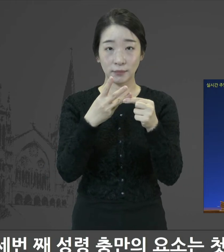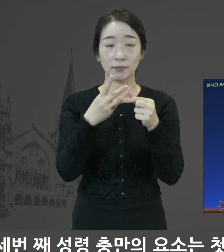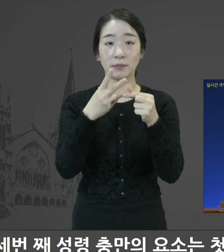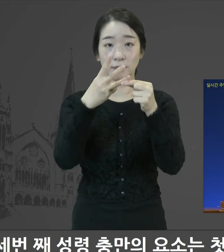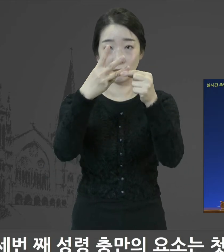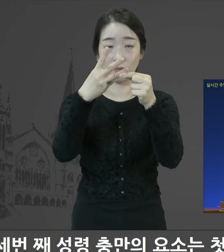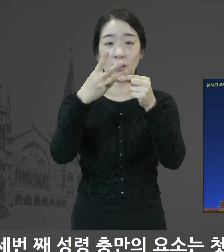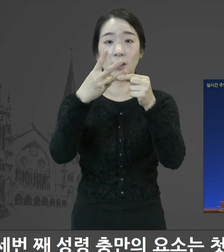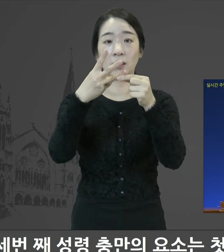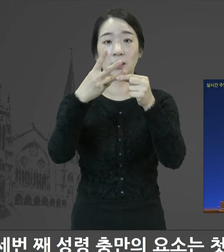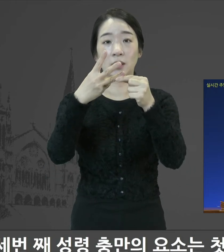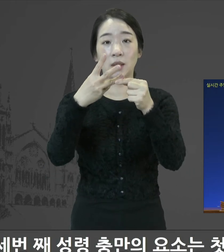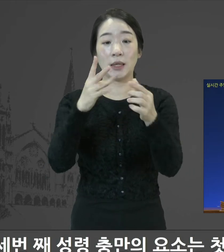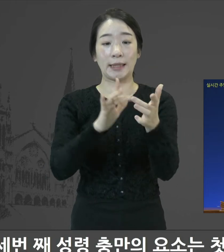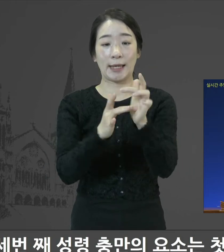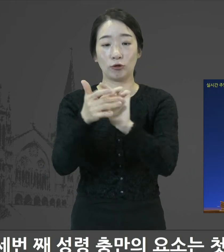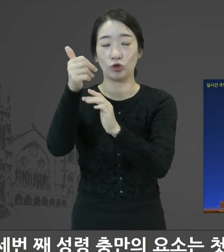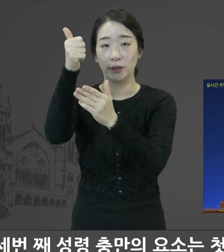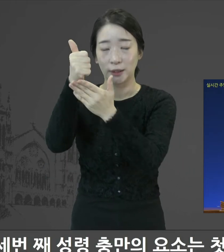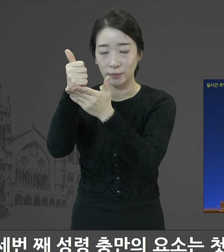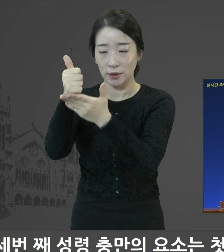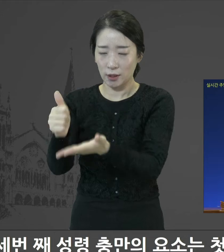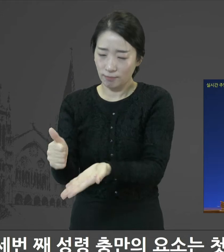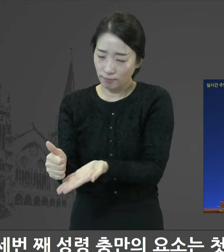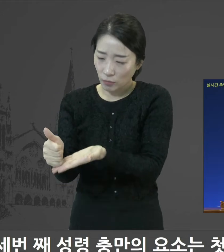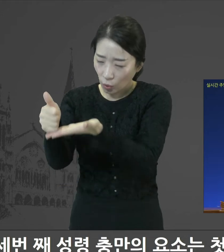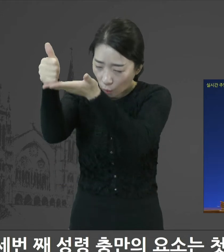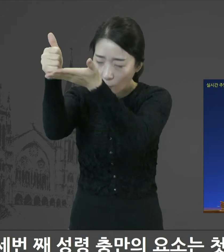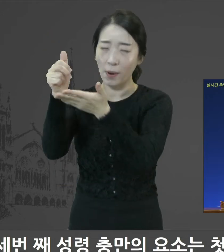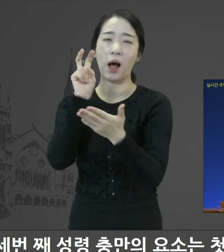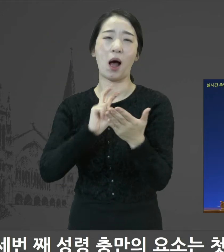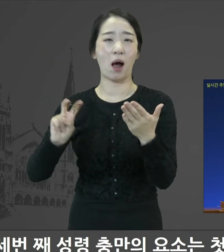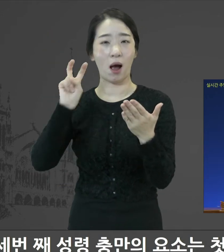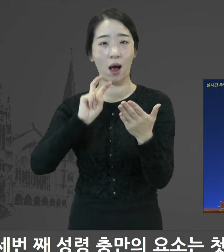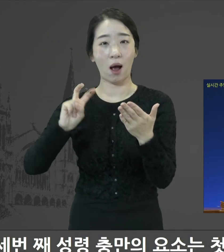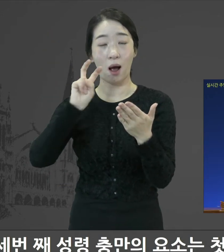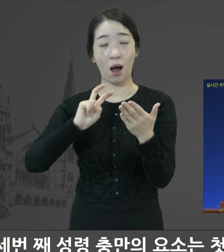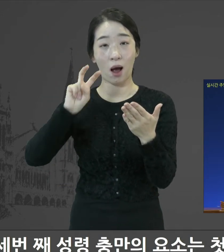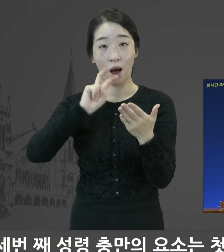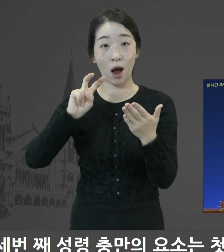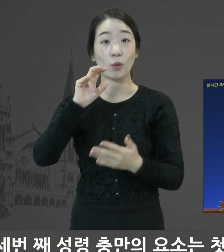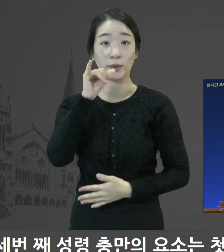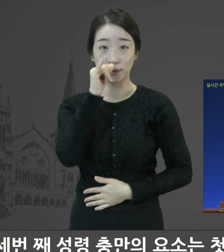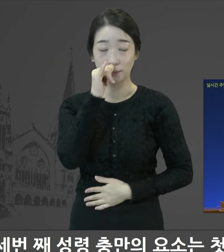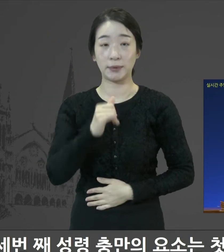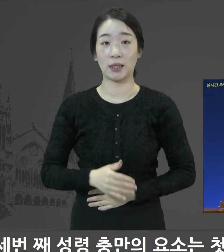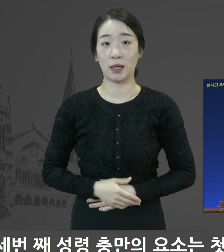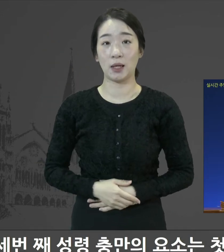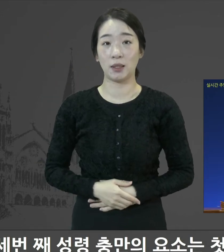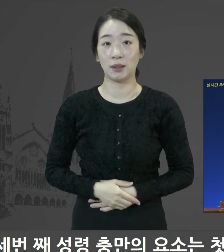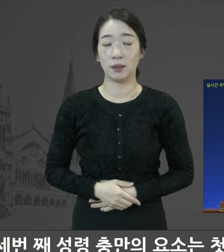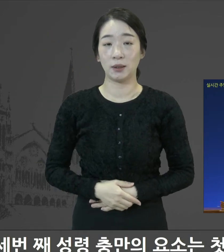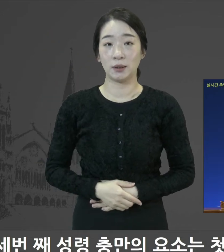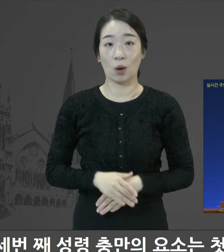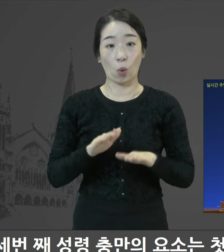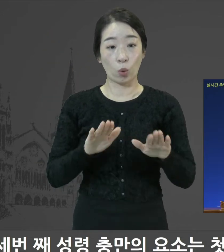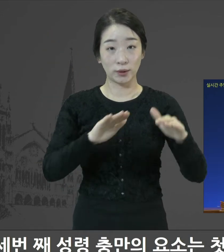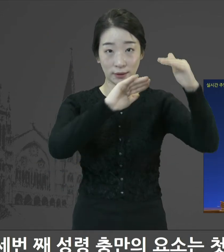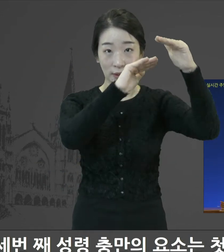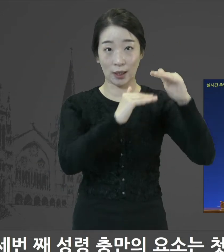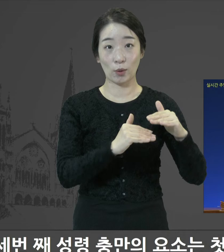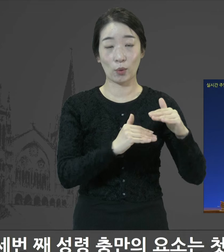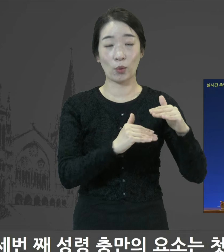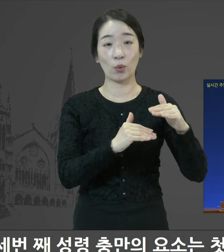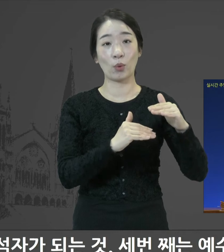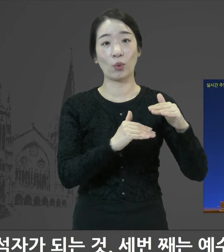번째는 예수님을 높여 찬송하는 예배가 시작이 된 것입니다. 자, 한번 이제 오늘 본문 가운데